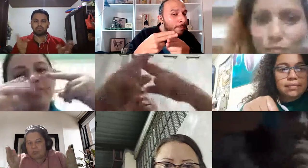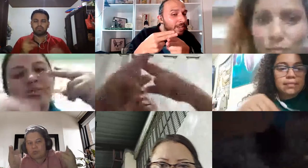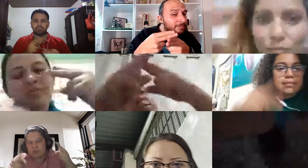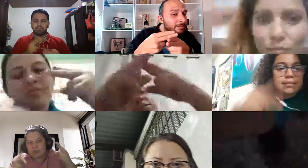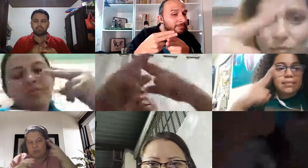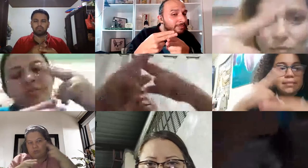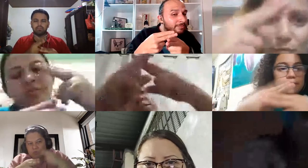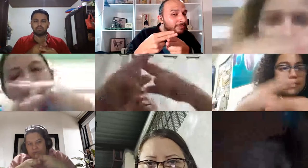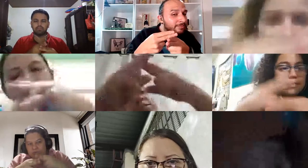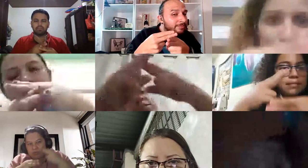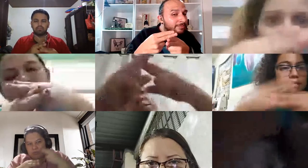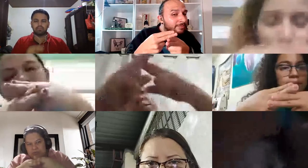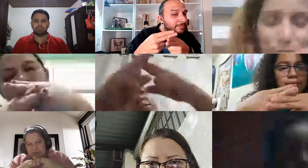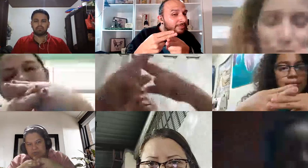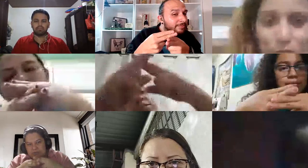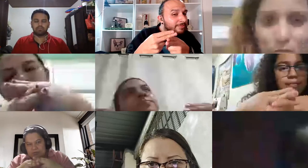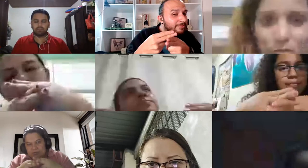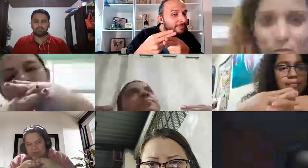Nombre.